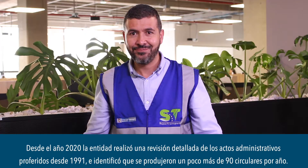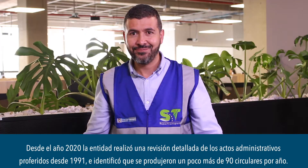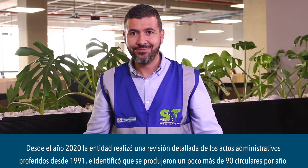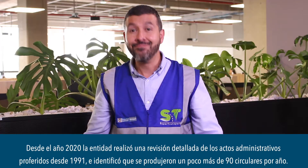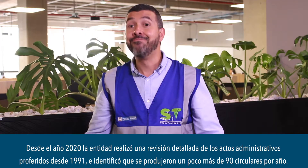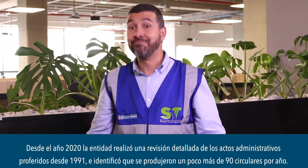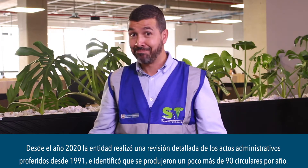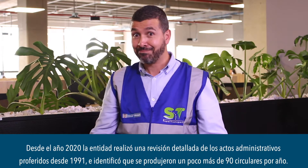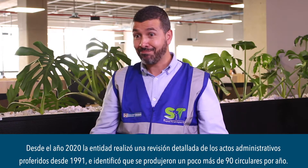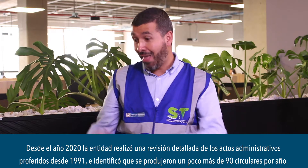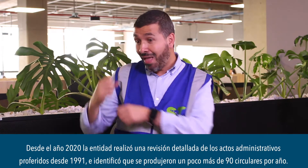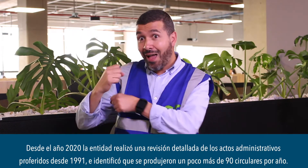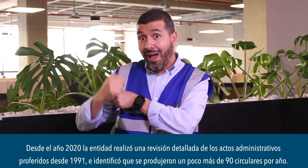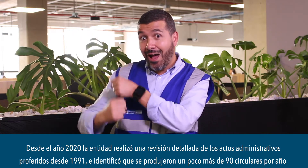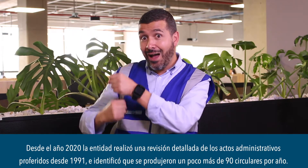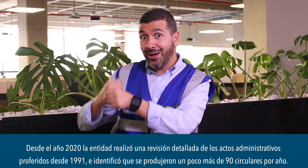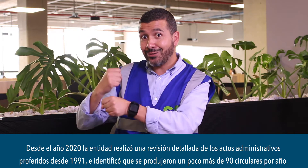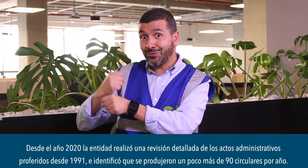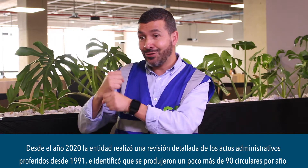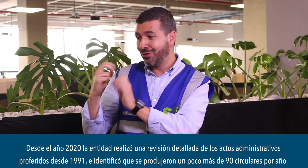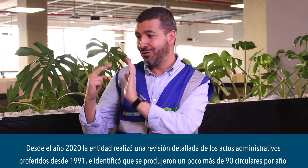Desde el año 2020,